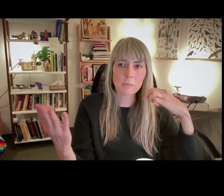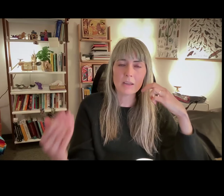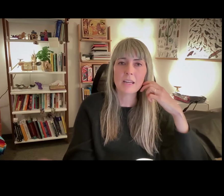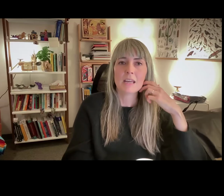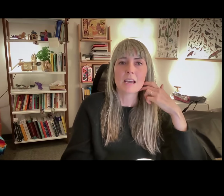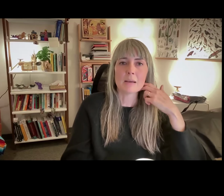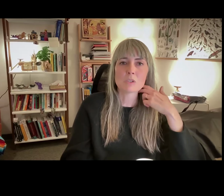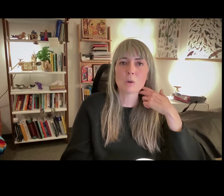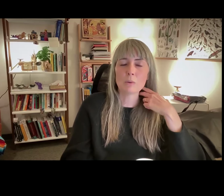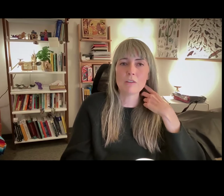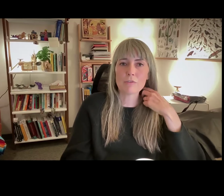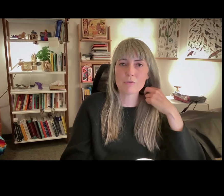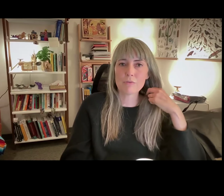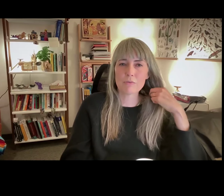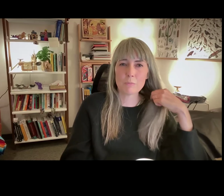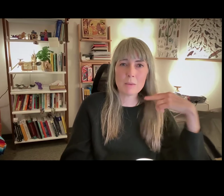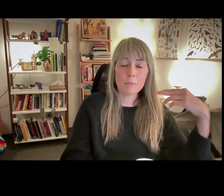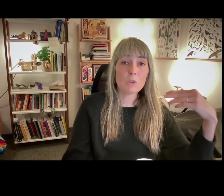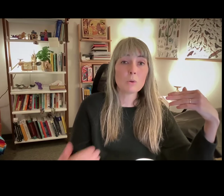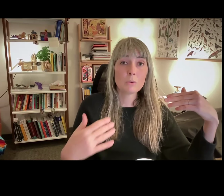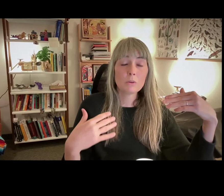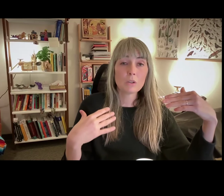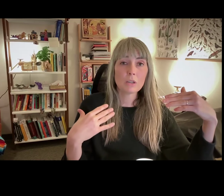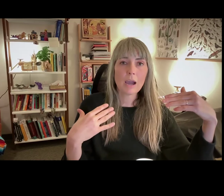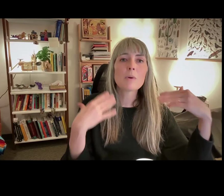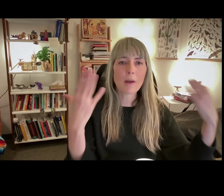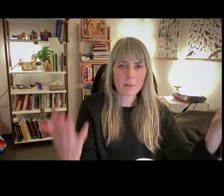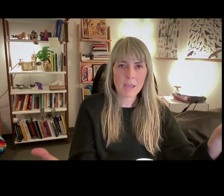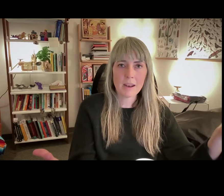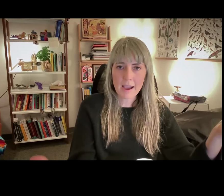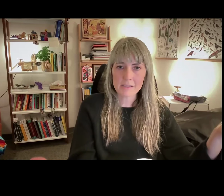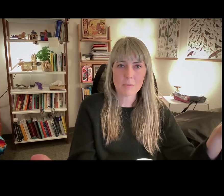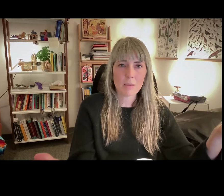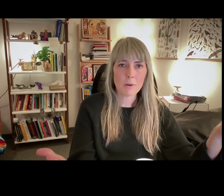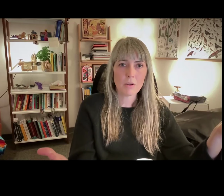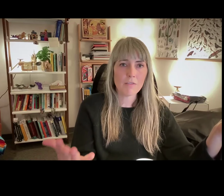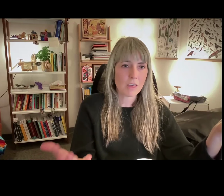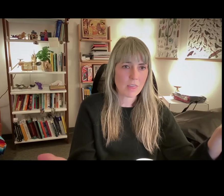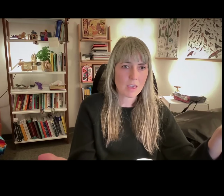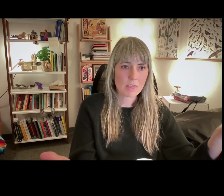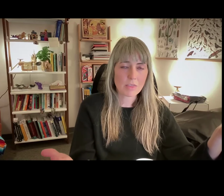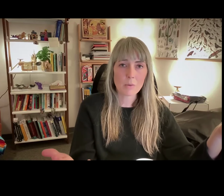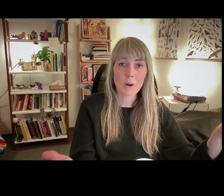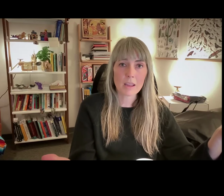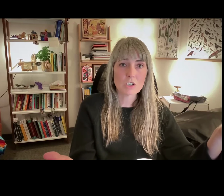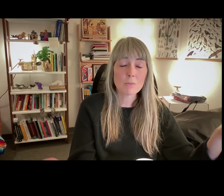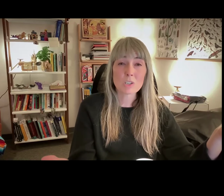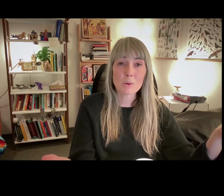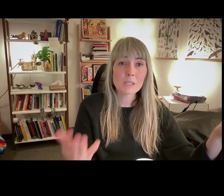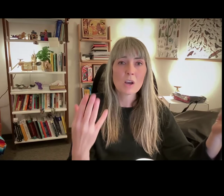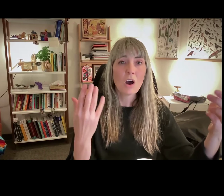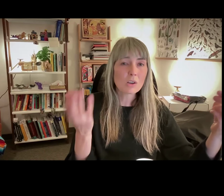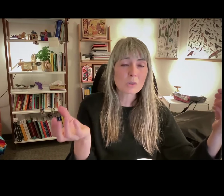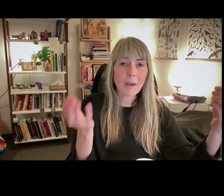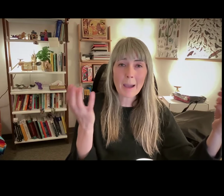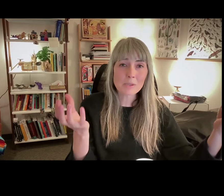levantar tu voz o si tienes que preguntar mucho. Entonces, recomendaría preguntarle a la gente si es que